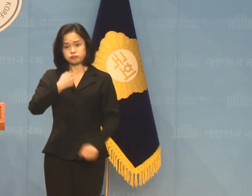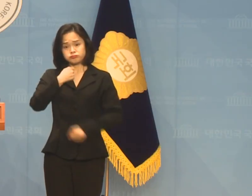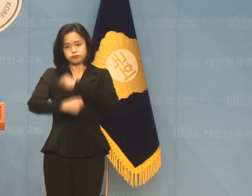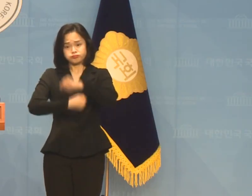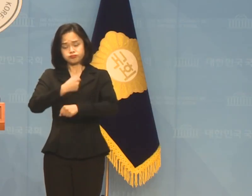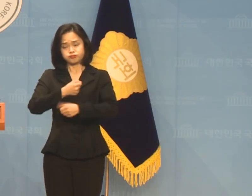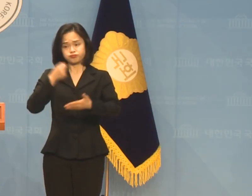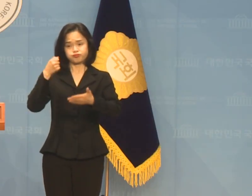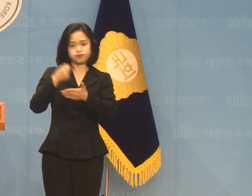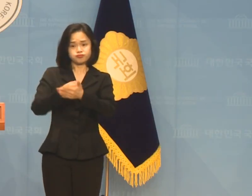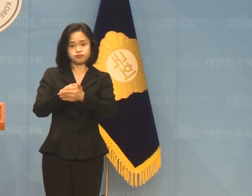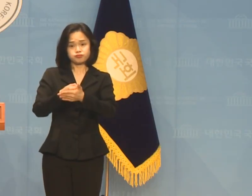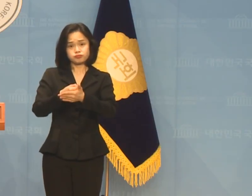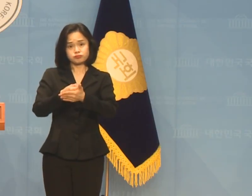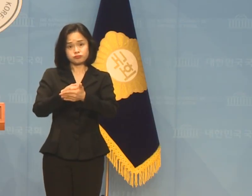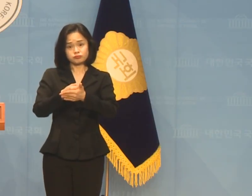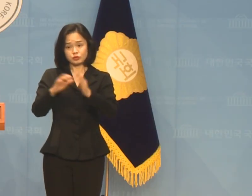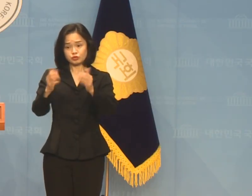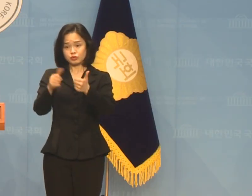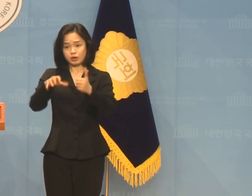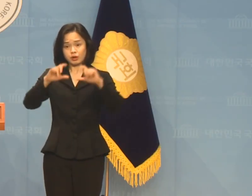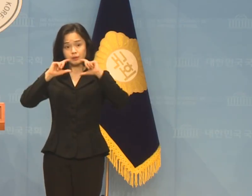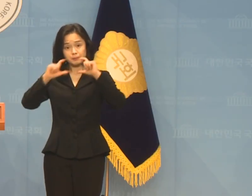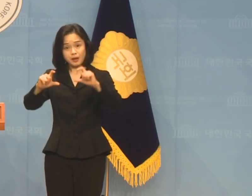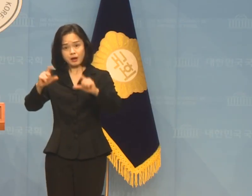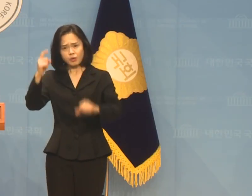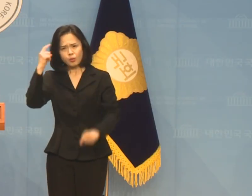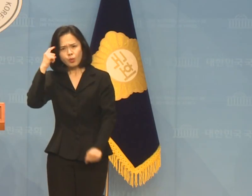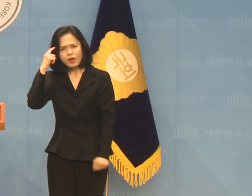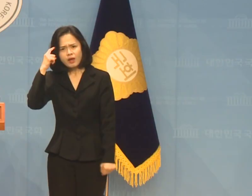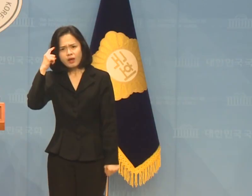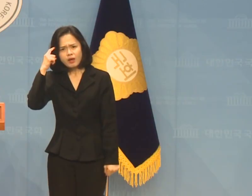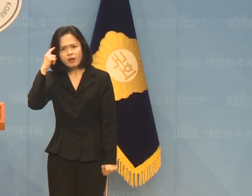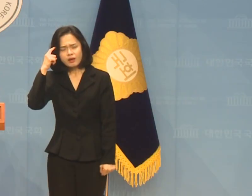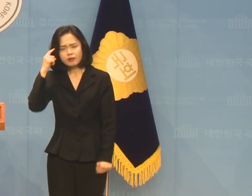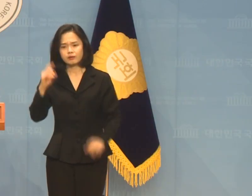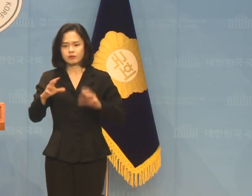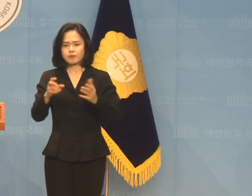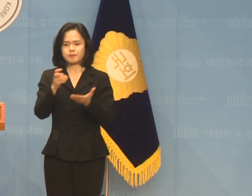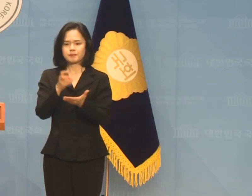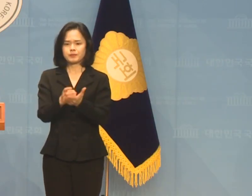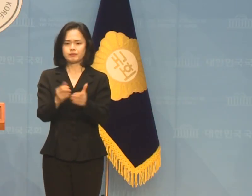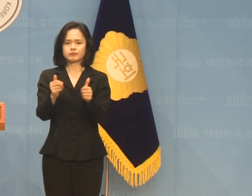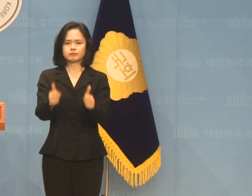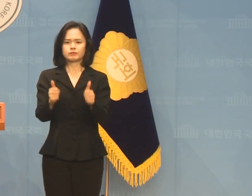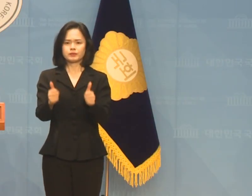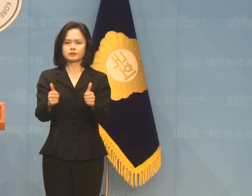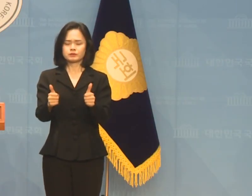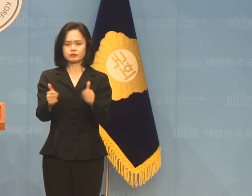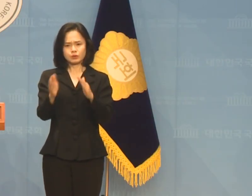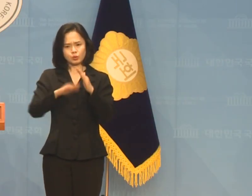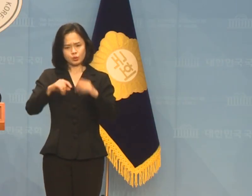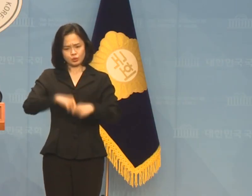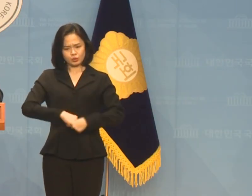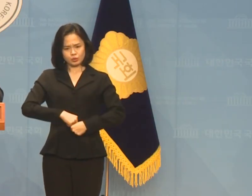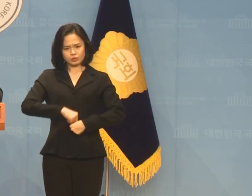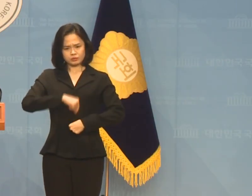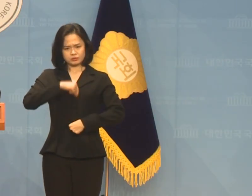말입니까? 이로 인해 헌법재판소의 공정성이 심각하게